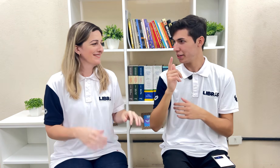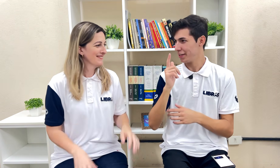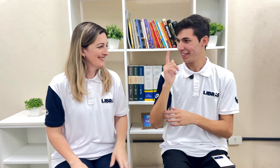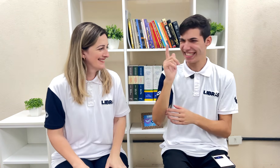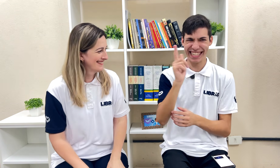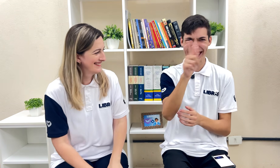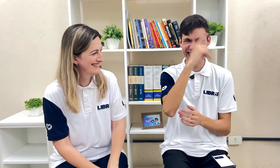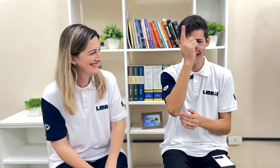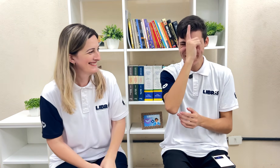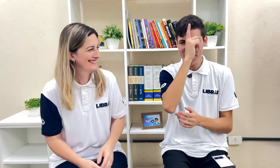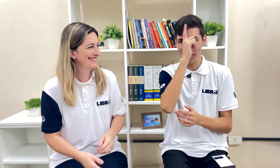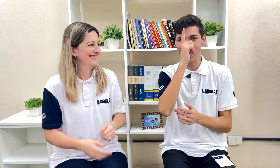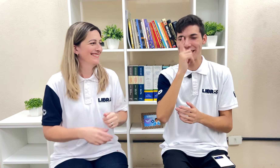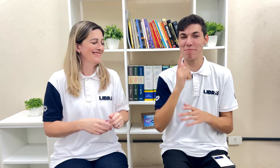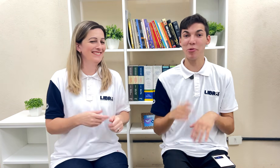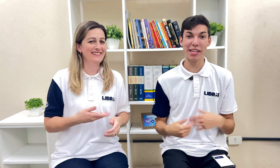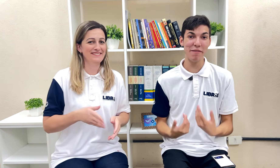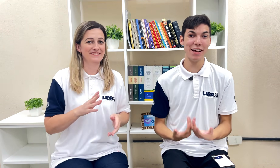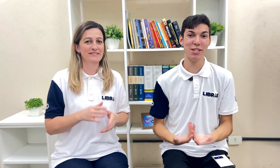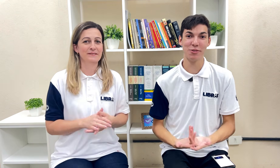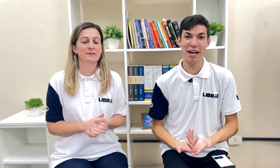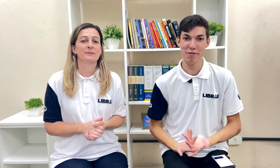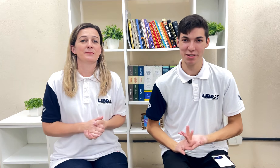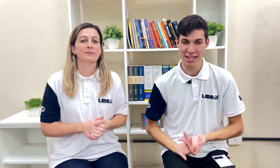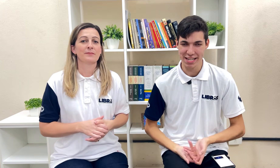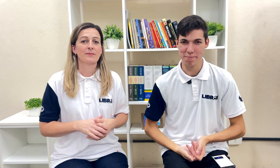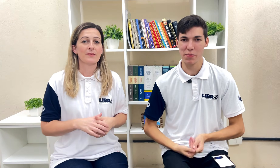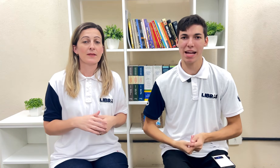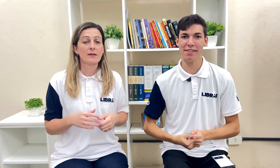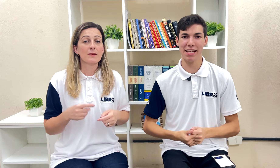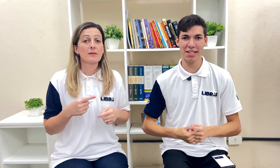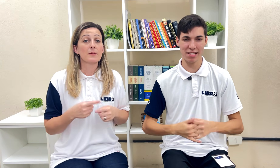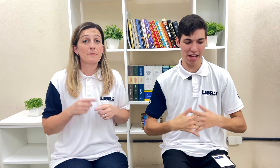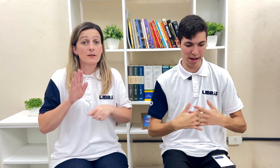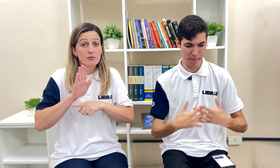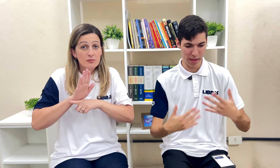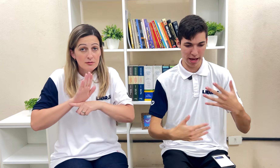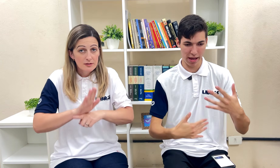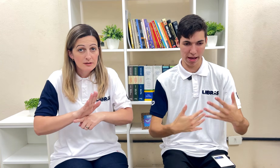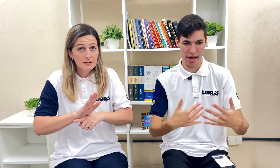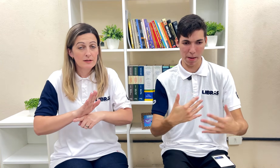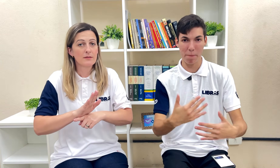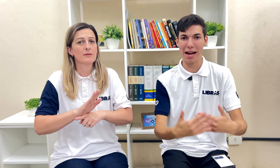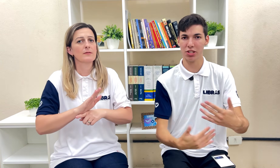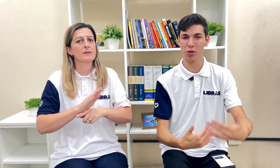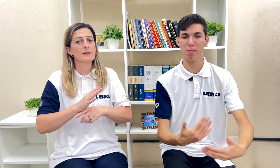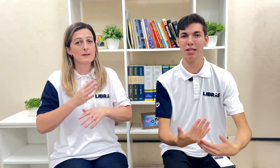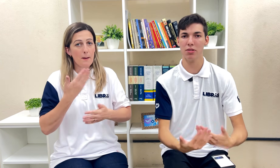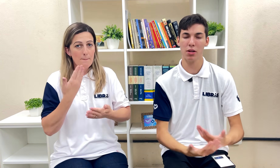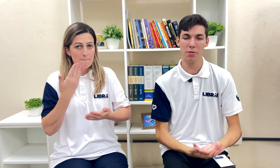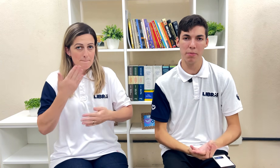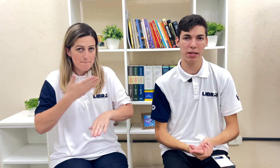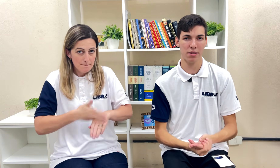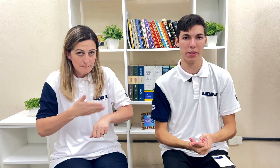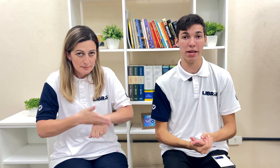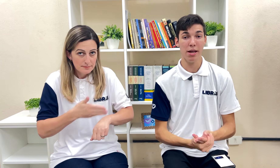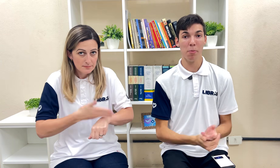fazer... Golias. Por que vai ajudar vocês a terem a prática com mais histórias bíblicas também? Porque